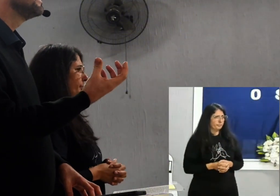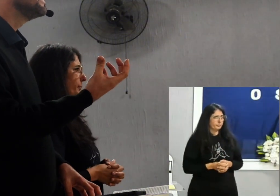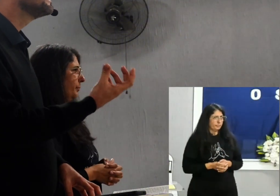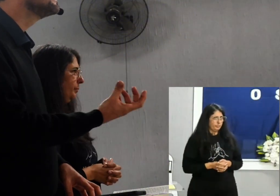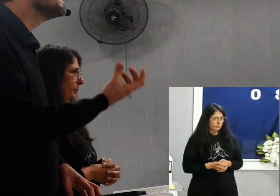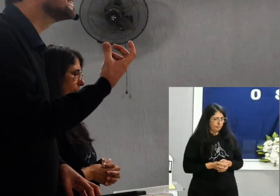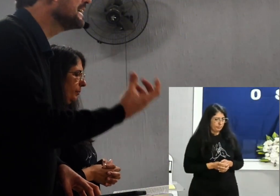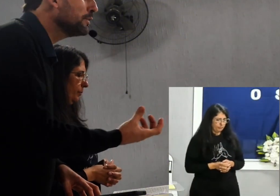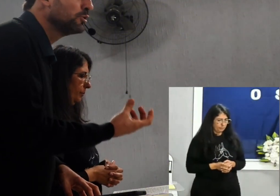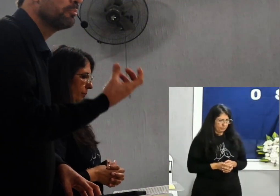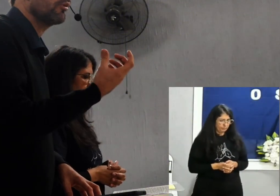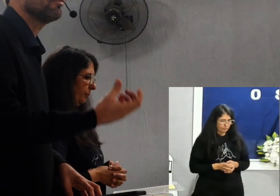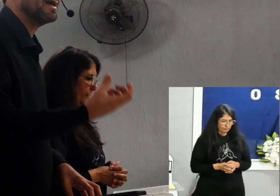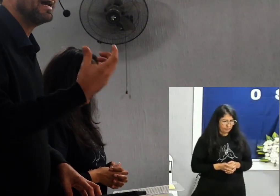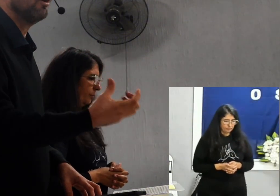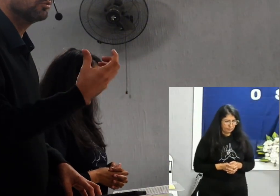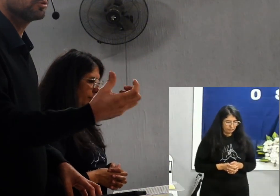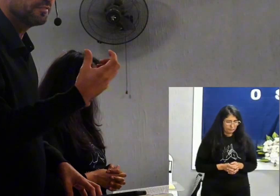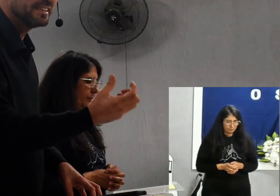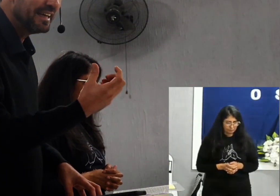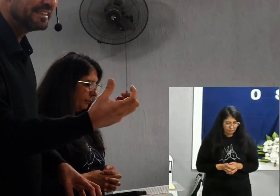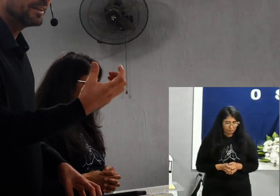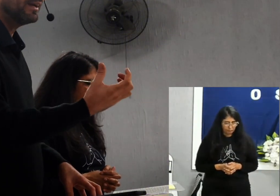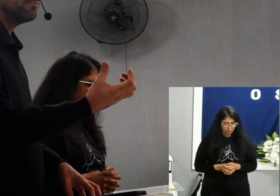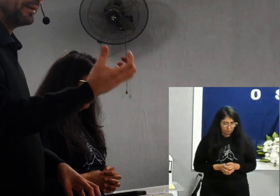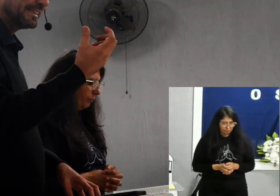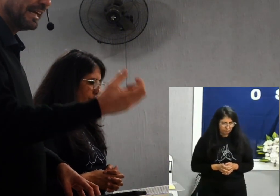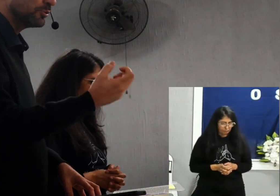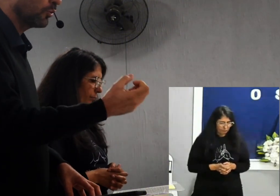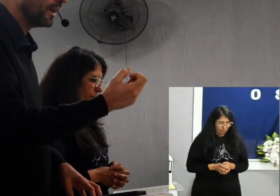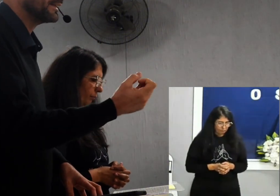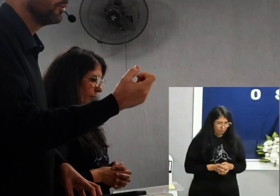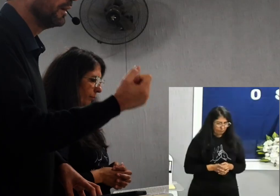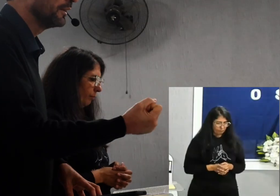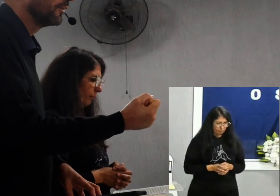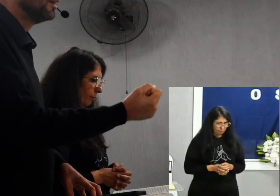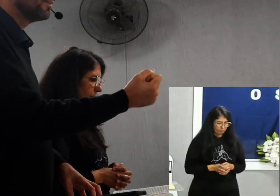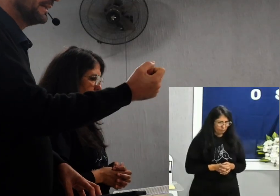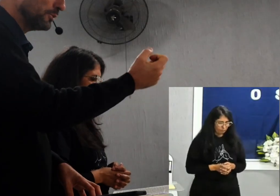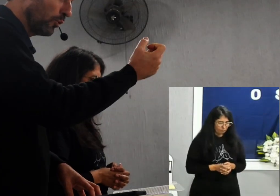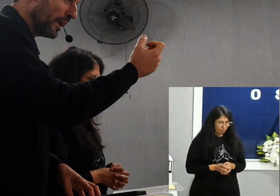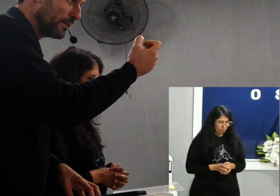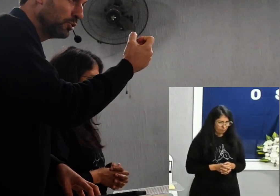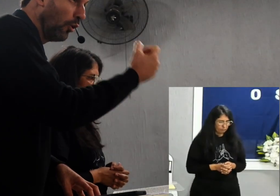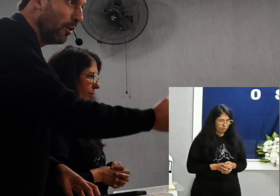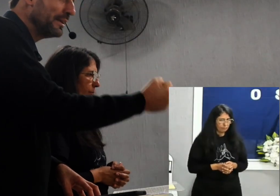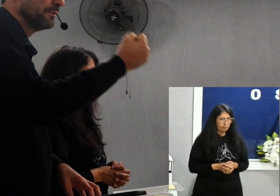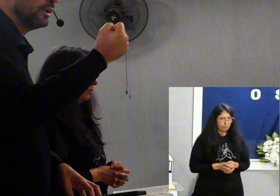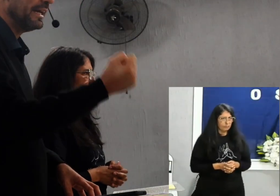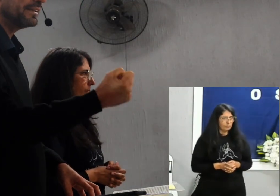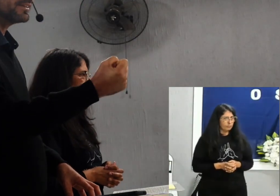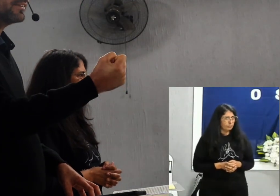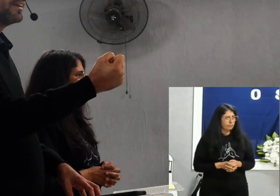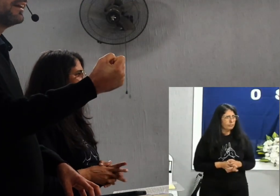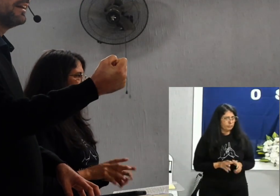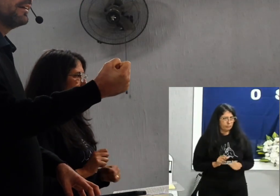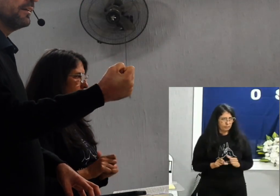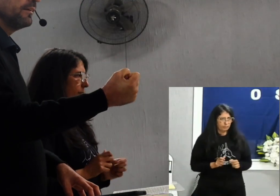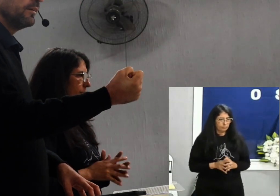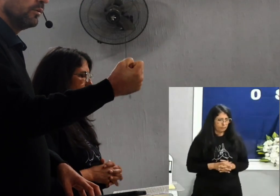Esse desejo de provar a autossuficiência, não é? Presente no coração humano, presente no coração de homens e